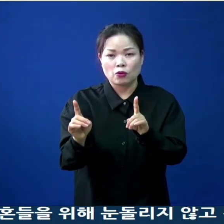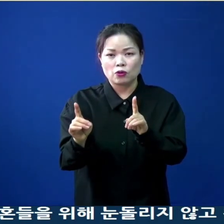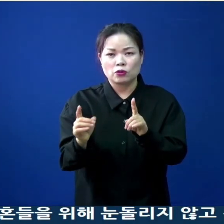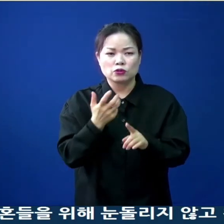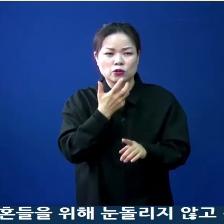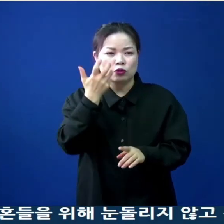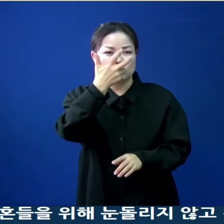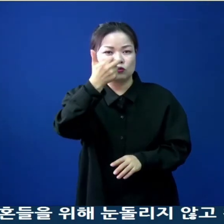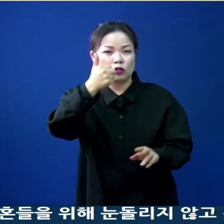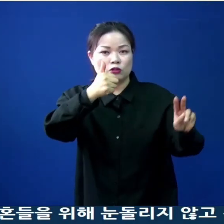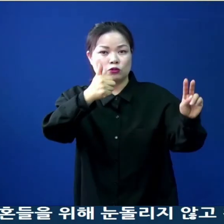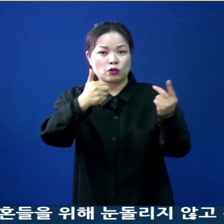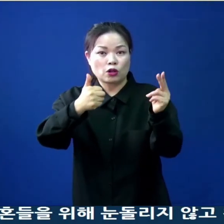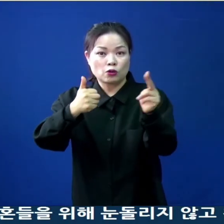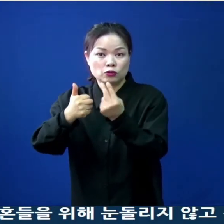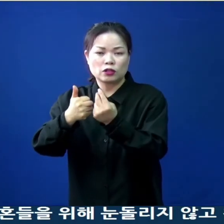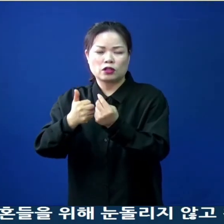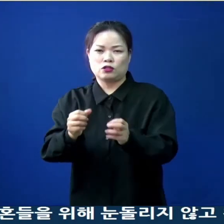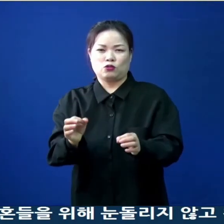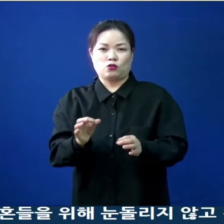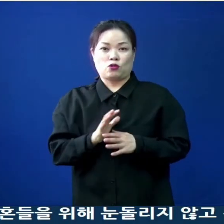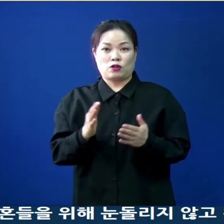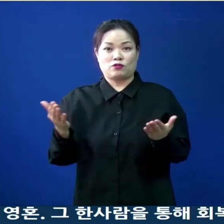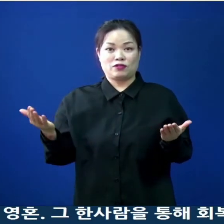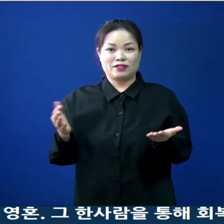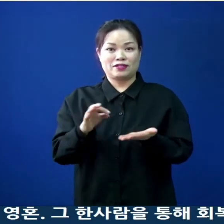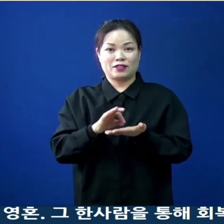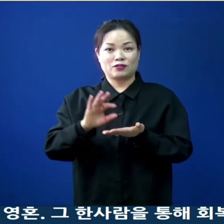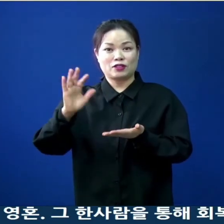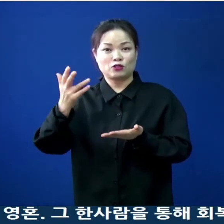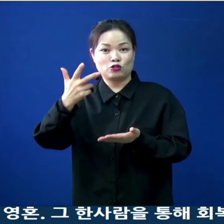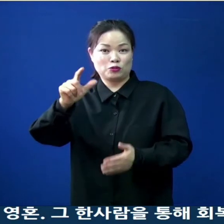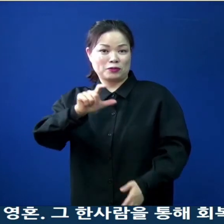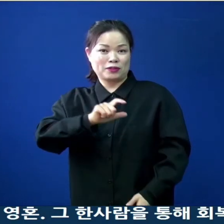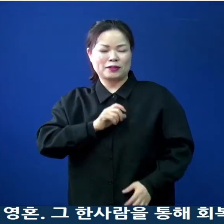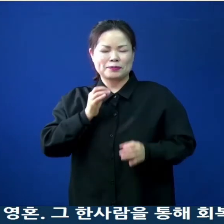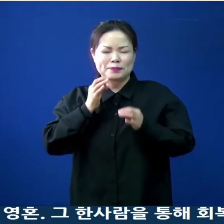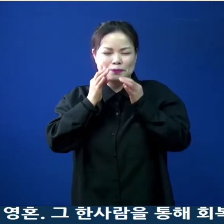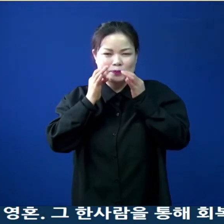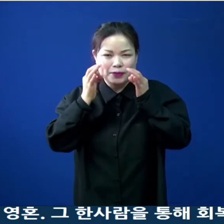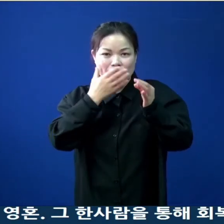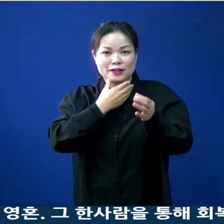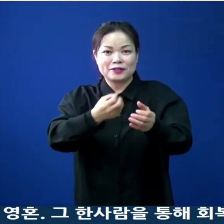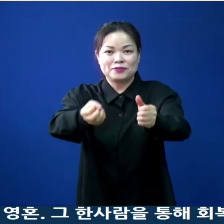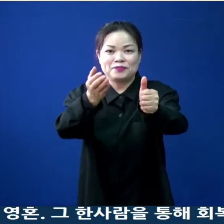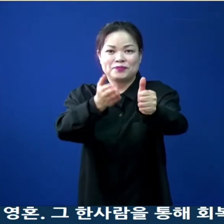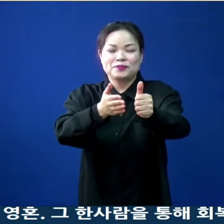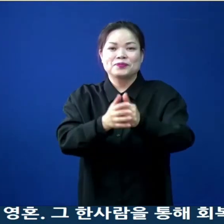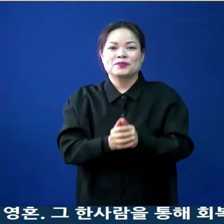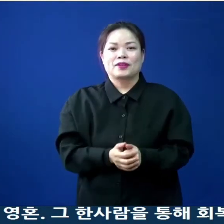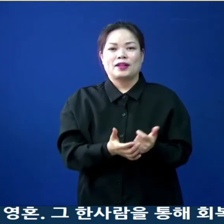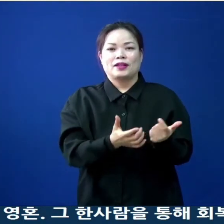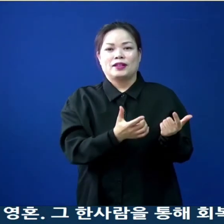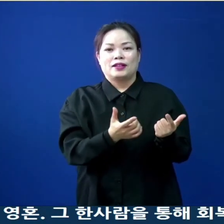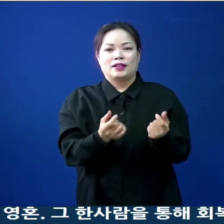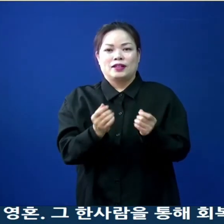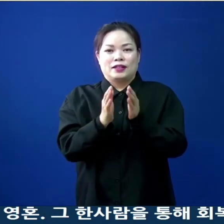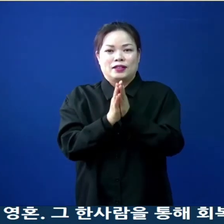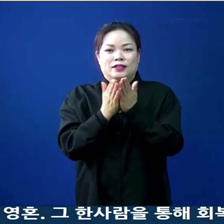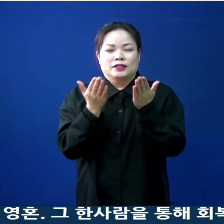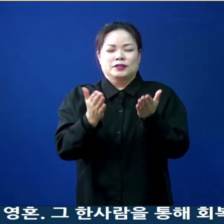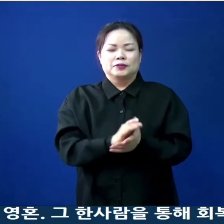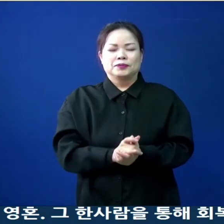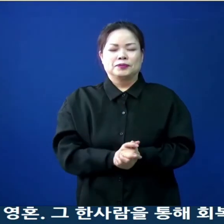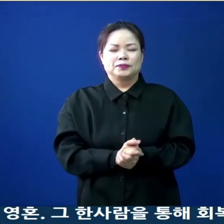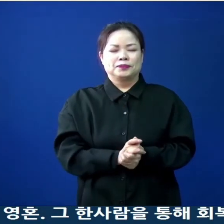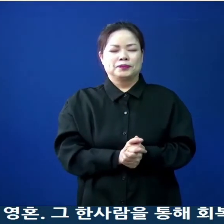영혼들이 주께 돌아오는 놀라운 역사가 쓰여질 수 있기를 주님의 이름으로 간절히 축원합니다. 다 함께 우리